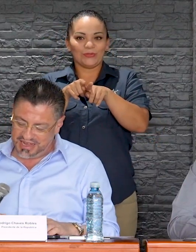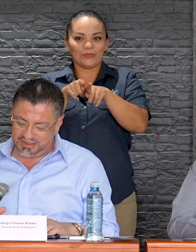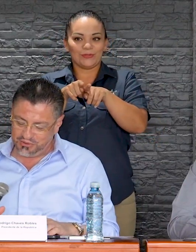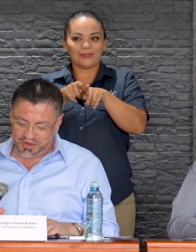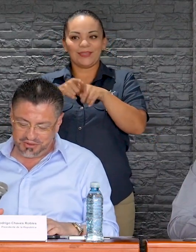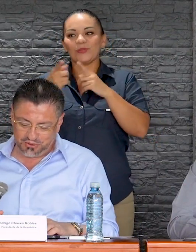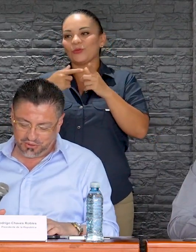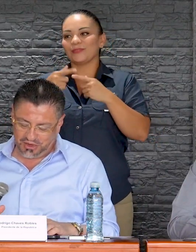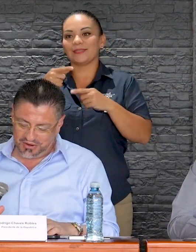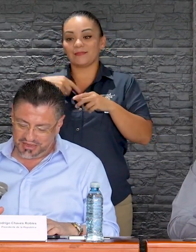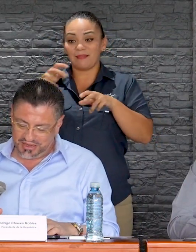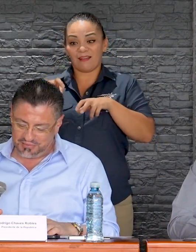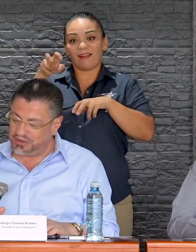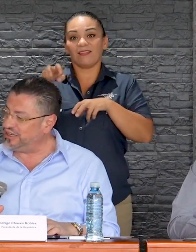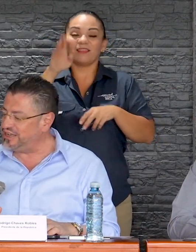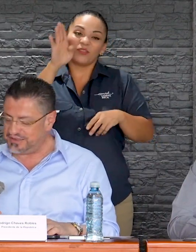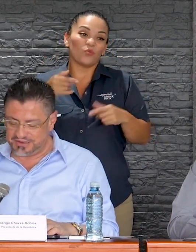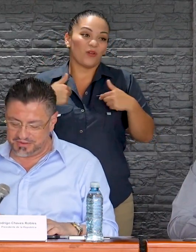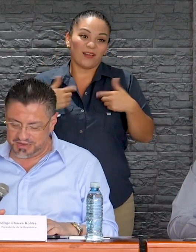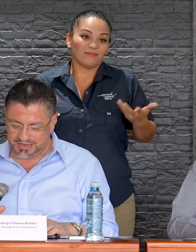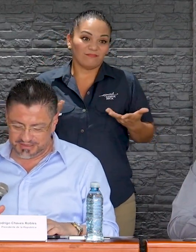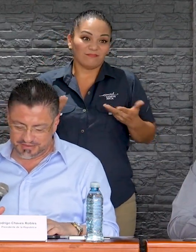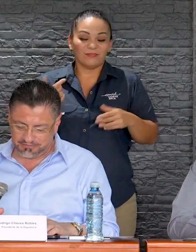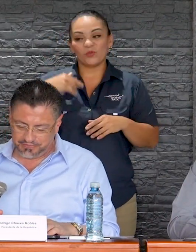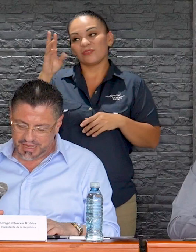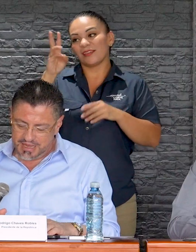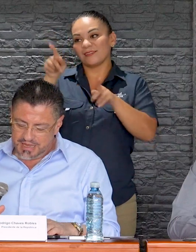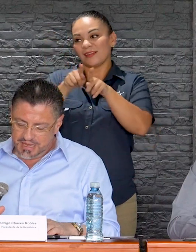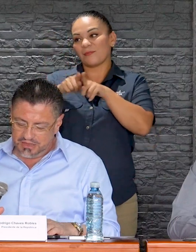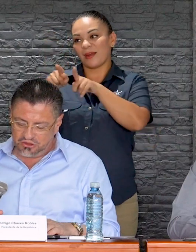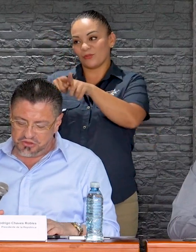y irme adelante nunca me tocó, la verdad, porque tenía seis hermanos.